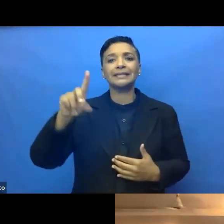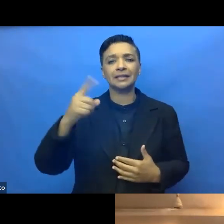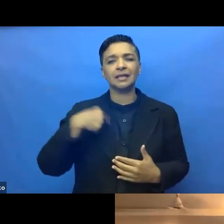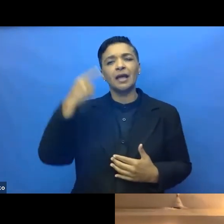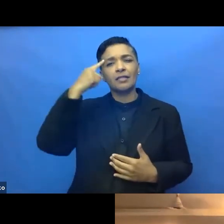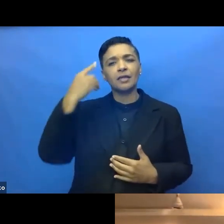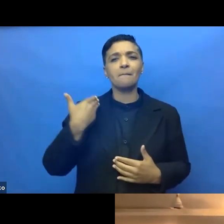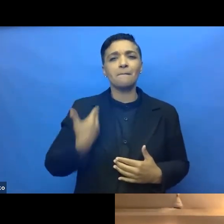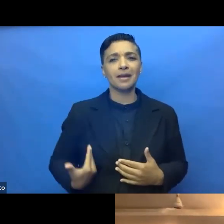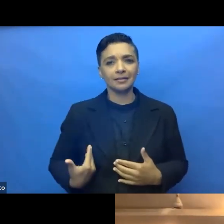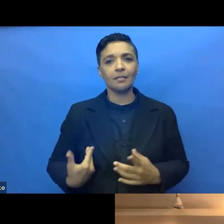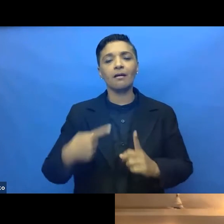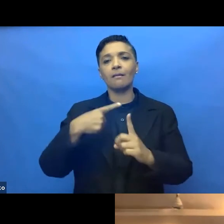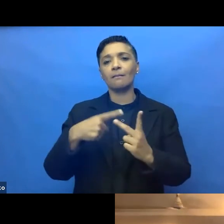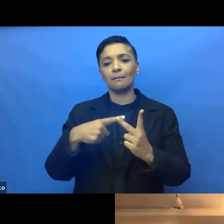autre question qui pourrait être